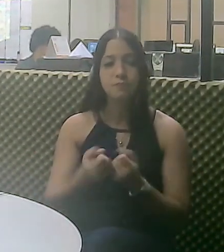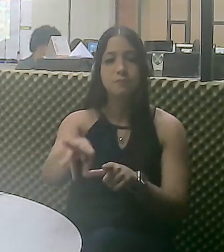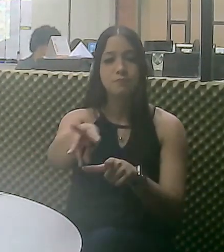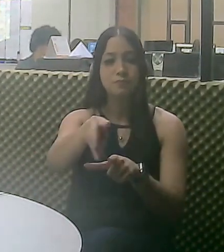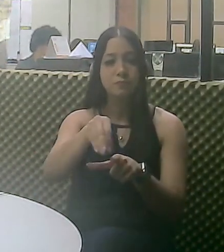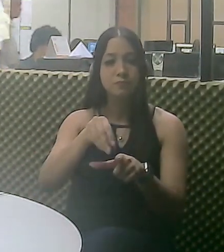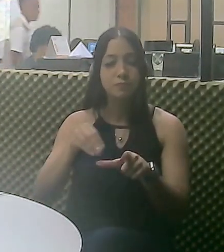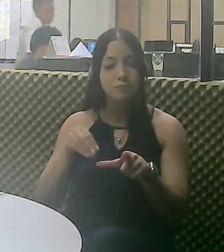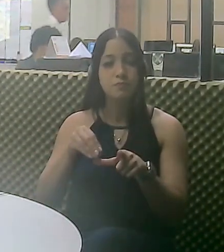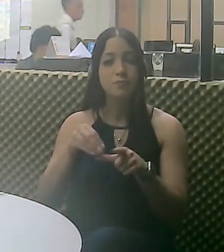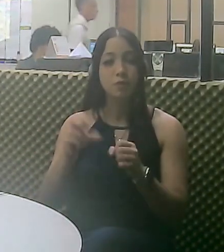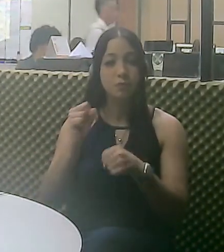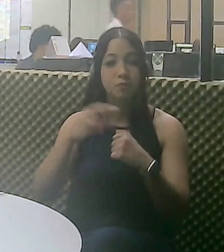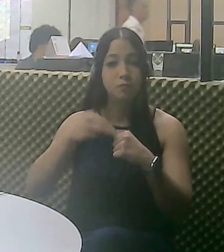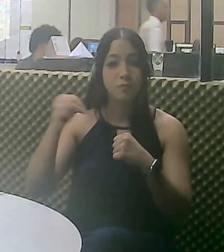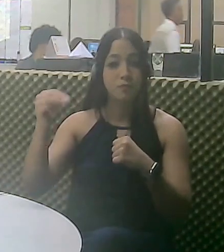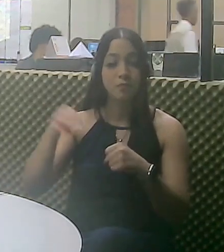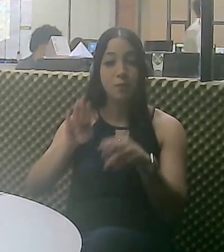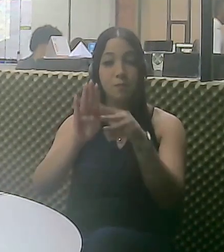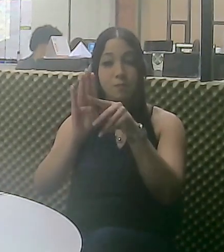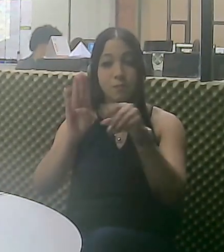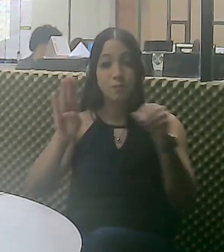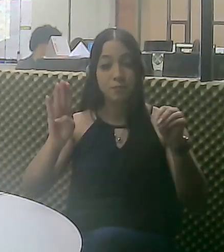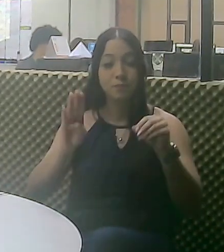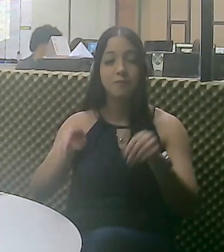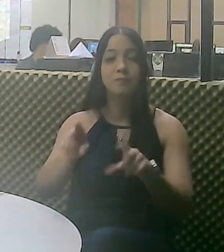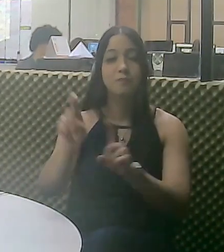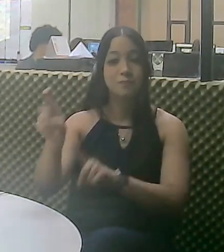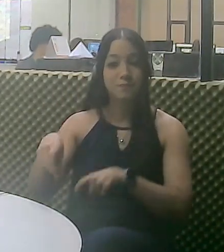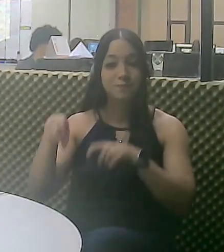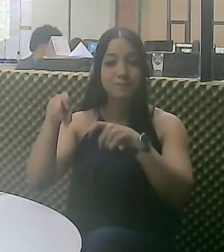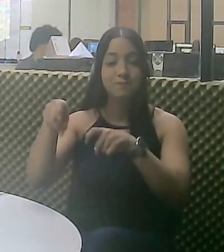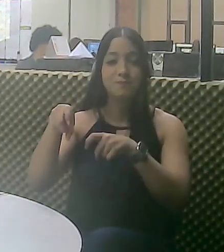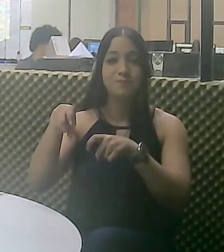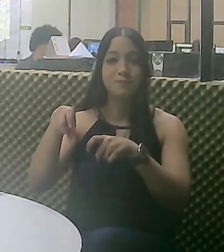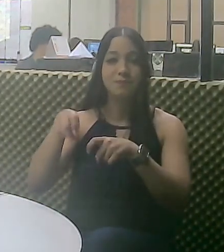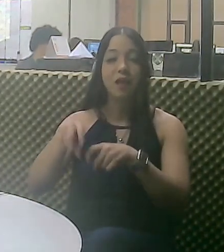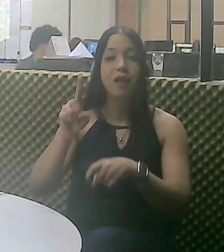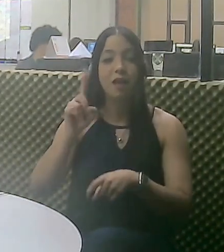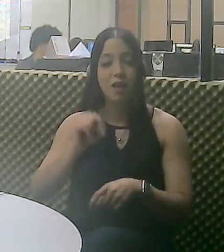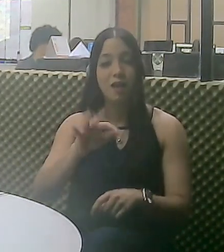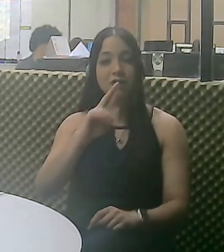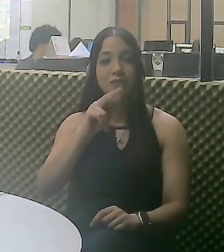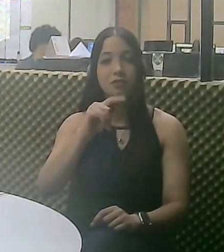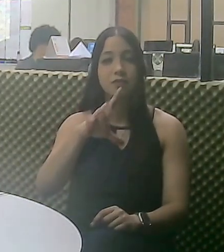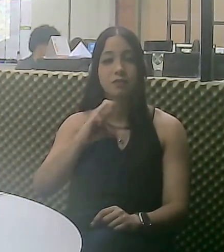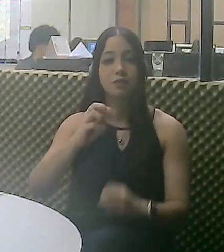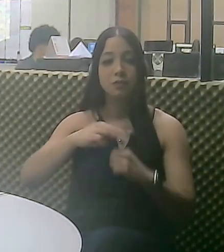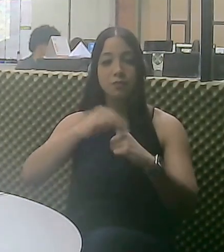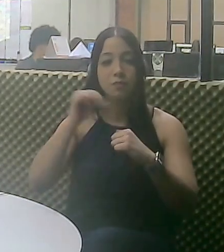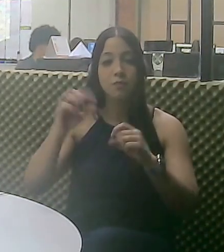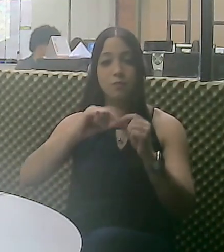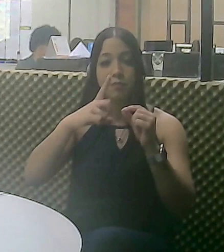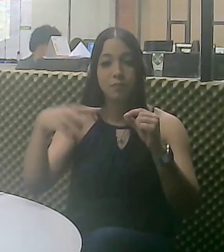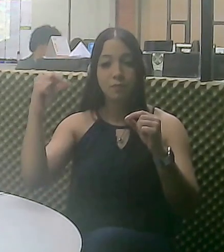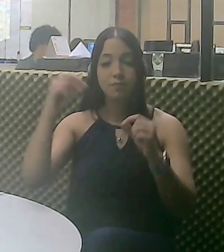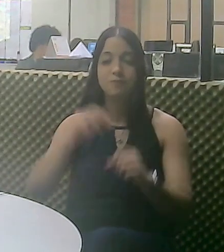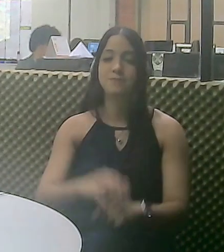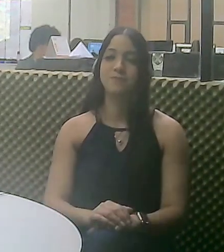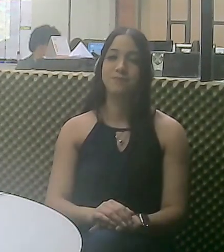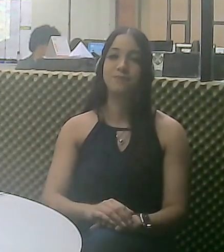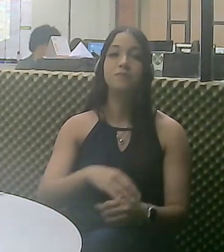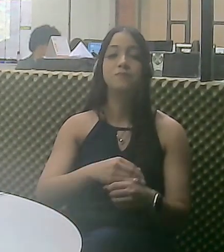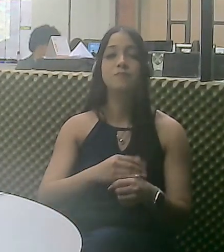efeito de remineralizador de solo do pó de basalto na agricultura formando um fertilizante organo mineral com